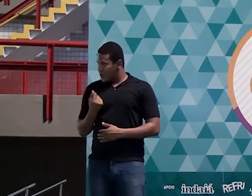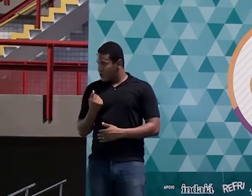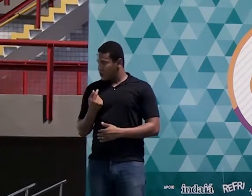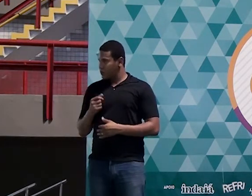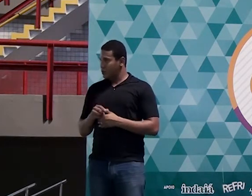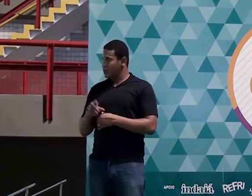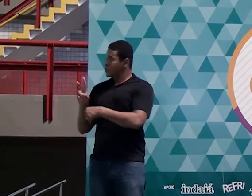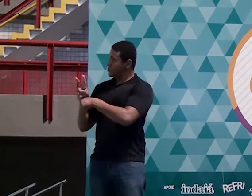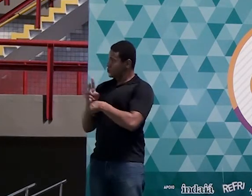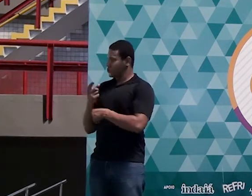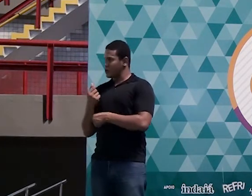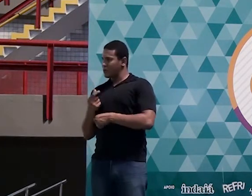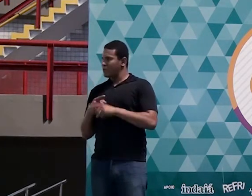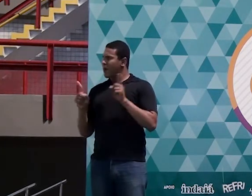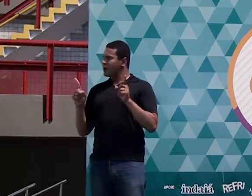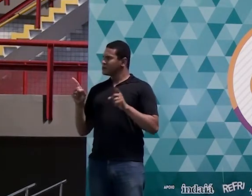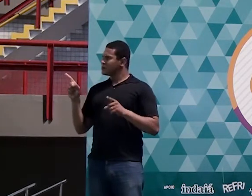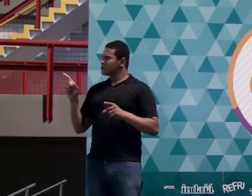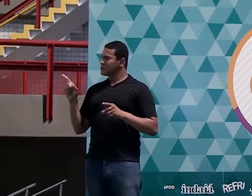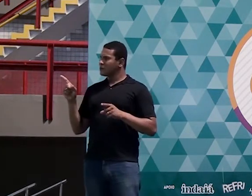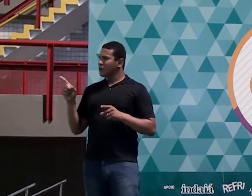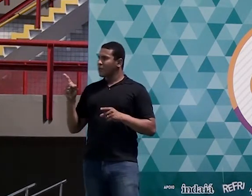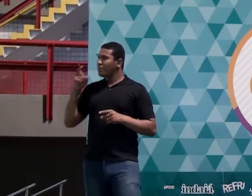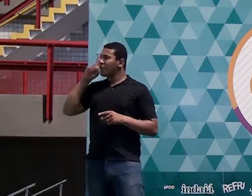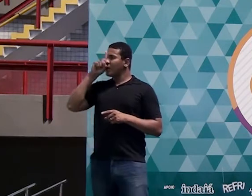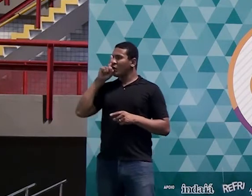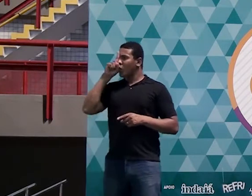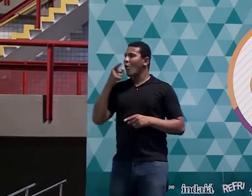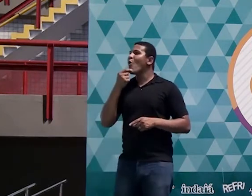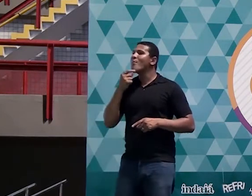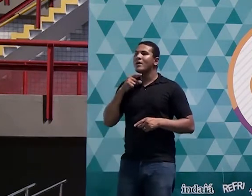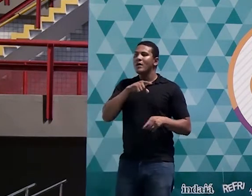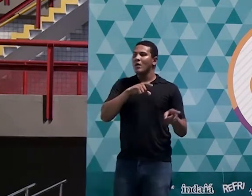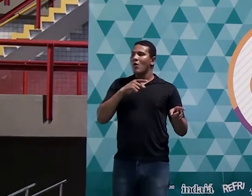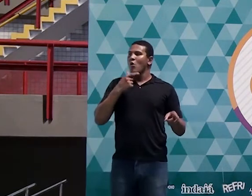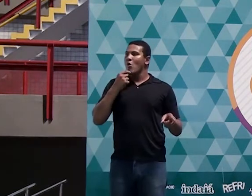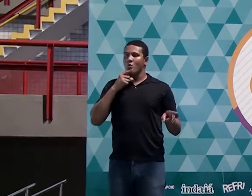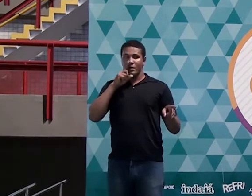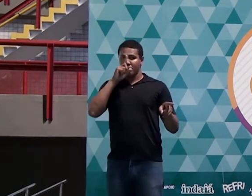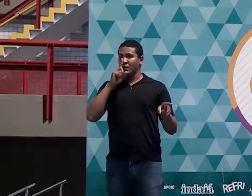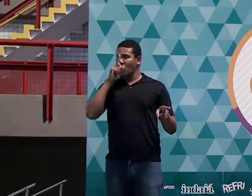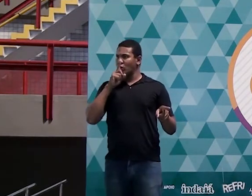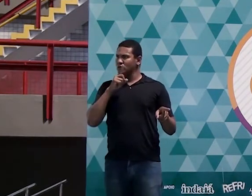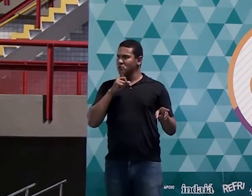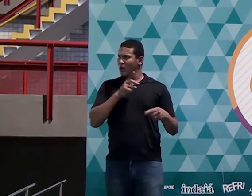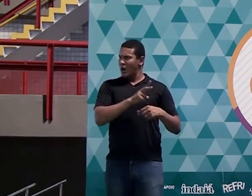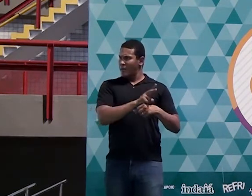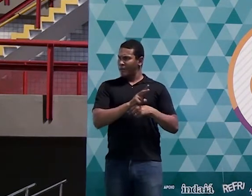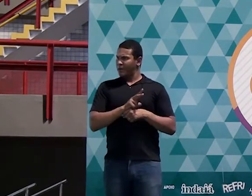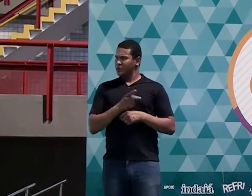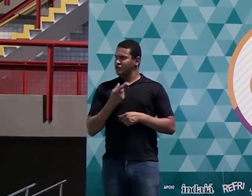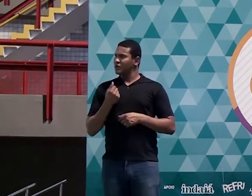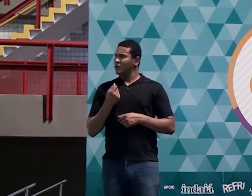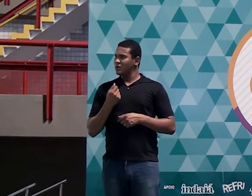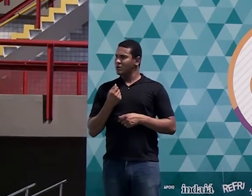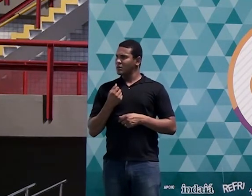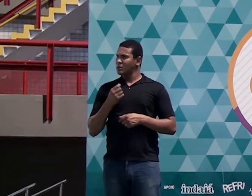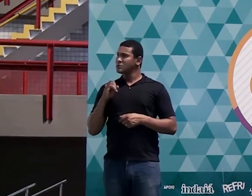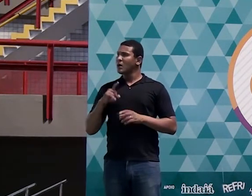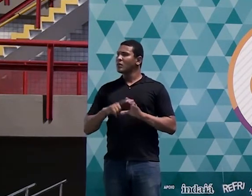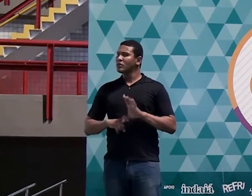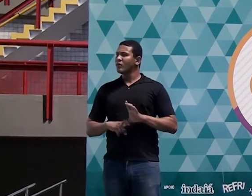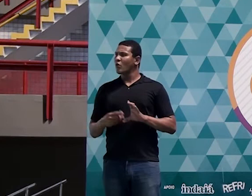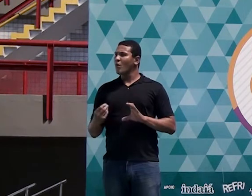assassino. Não é saudável. Então, se os reis estavam devendo dinheiro, qual era a melhor maneira